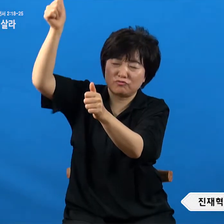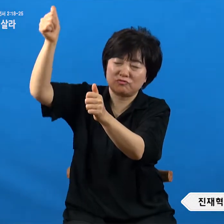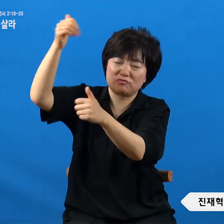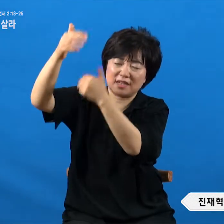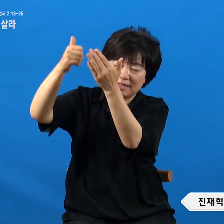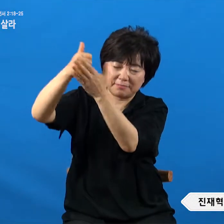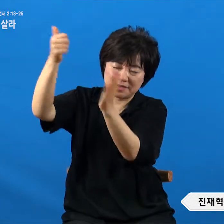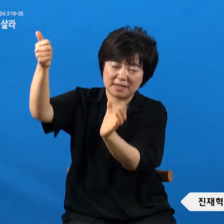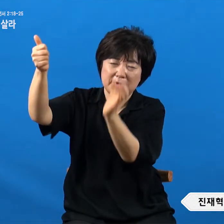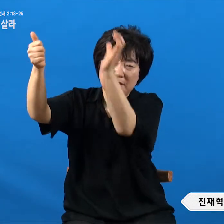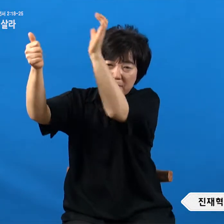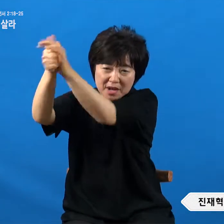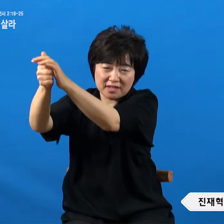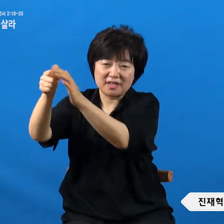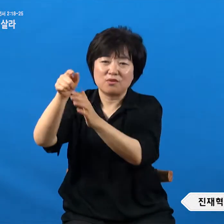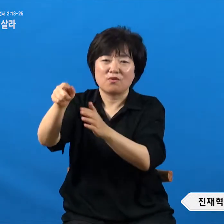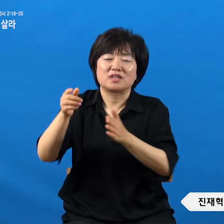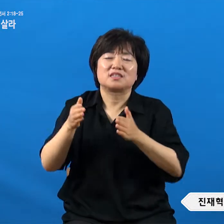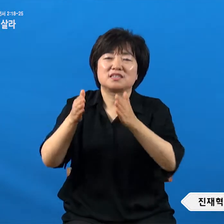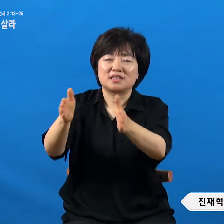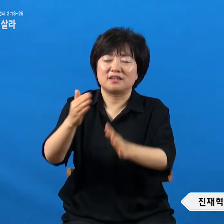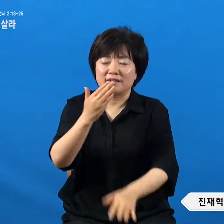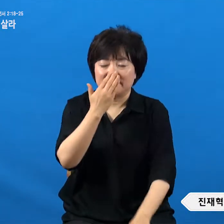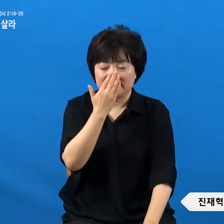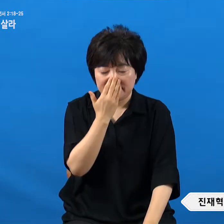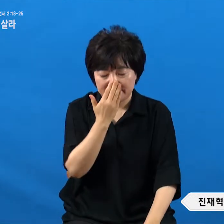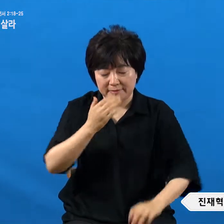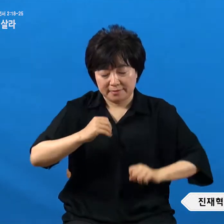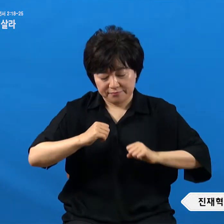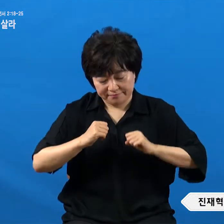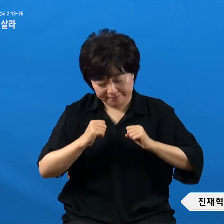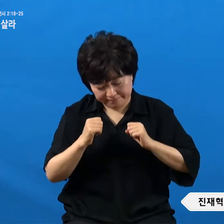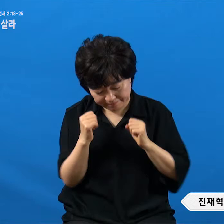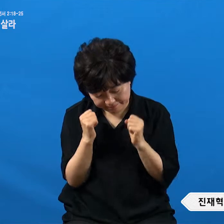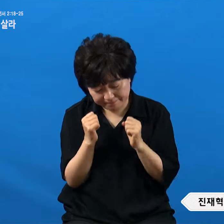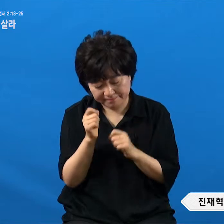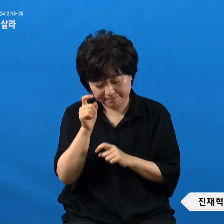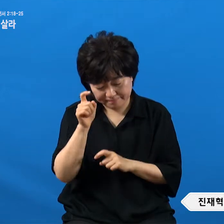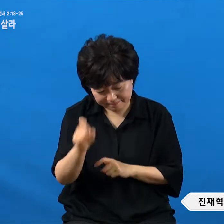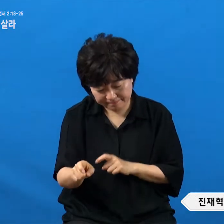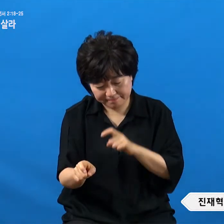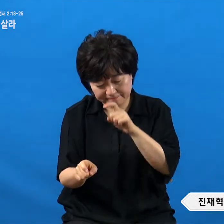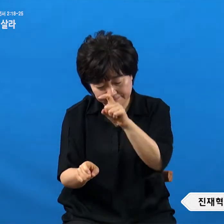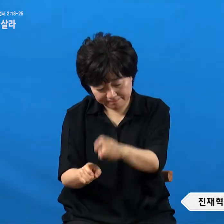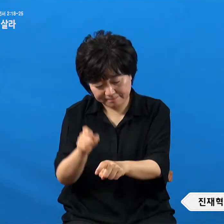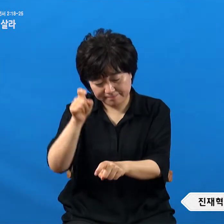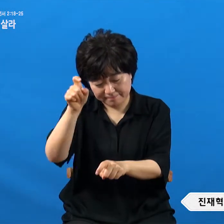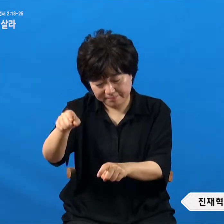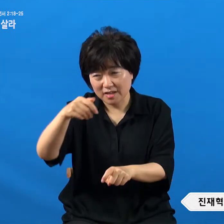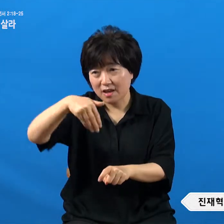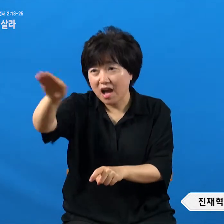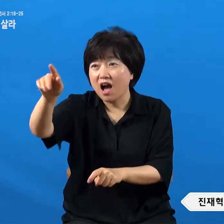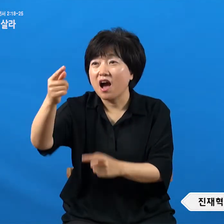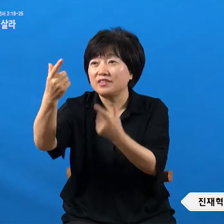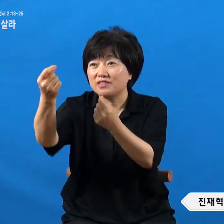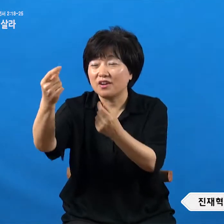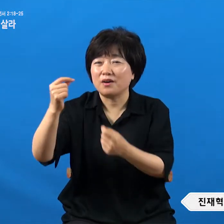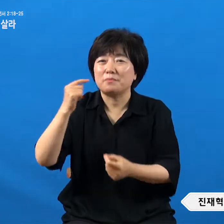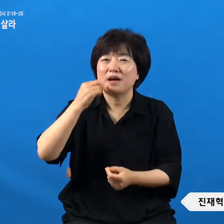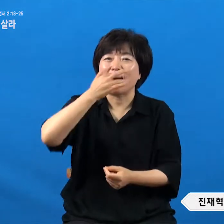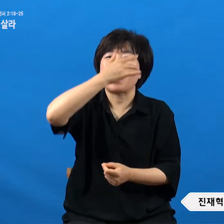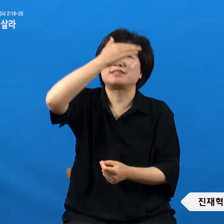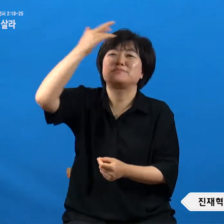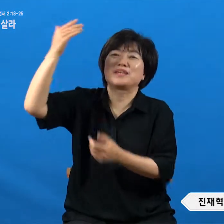그분에게 부탁하시며 그 길을 그렇게 순복하며 걸으셨던 것처럼 오늘